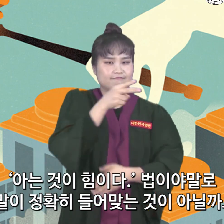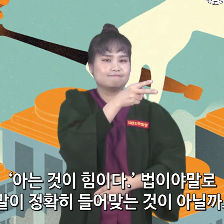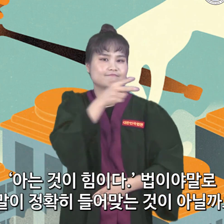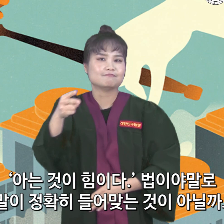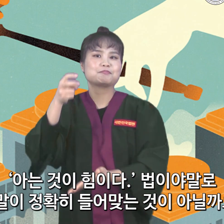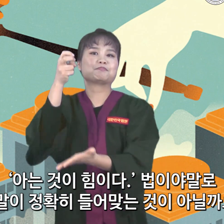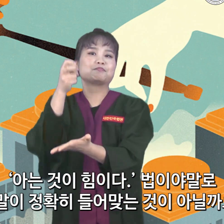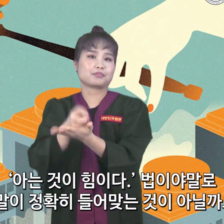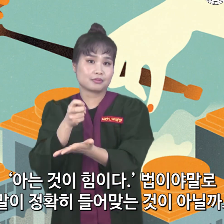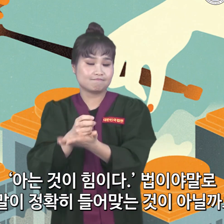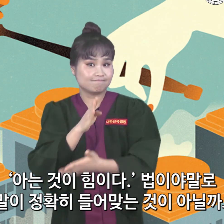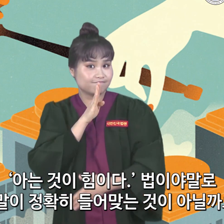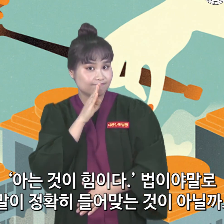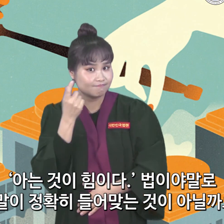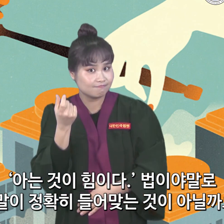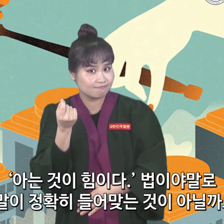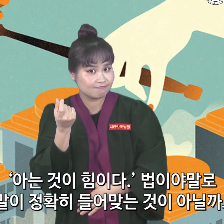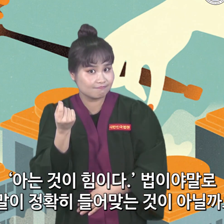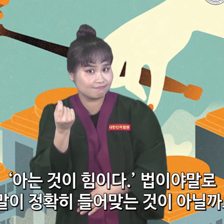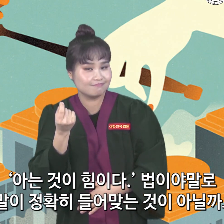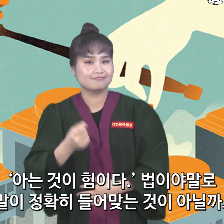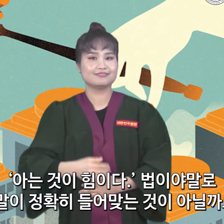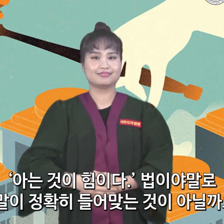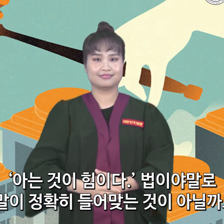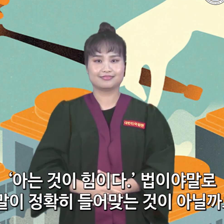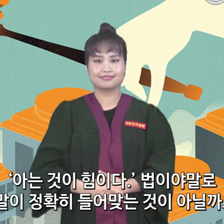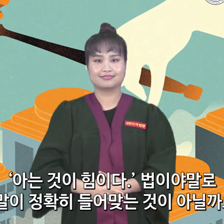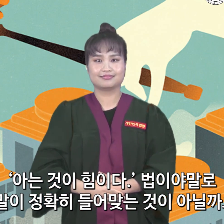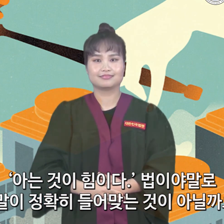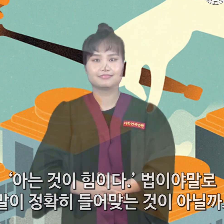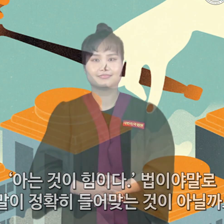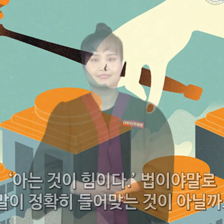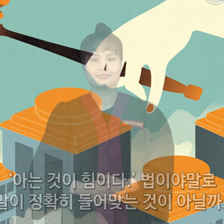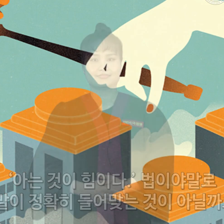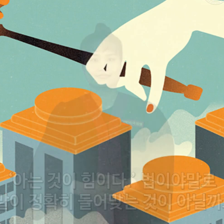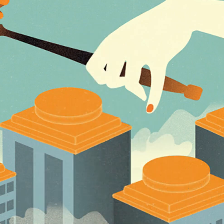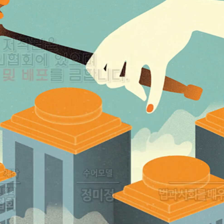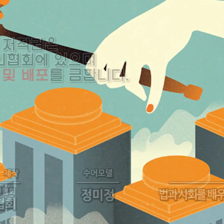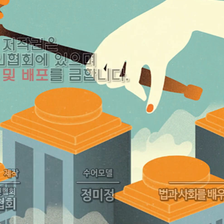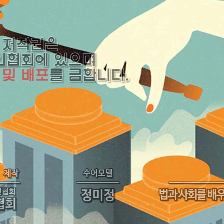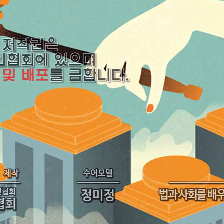힘이다. 법이야말로 이 말이 정확히 들어맞는 것이 아닐까요?